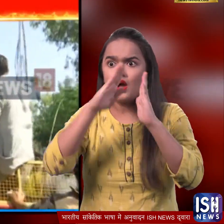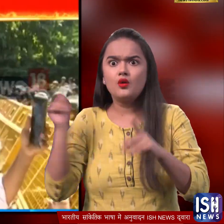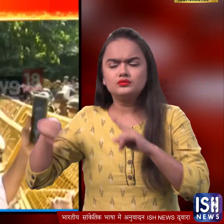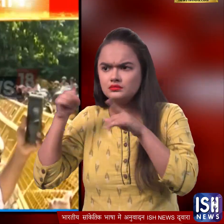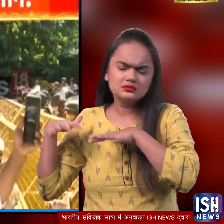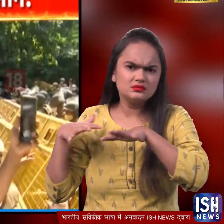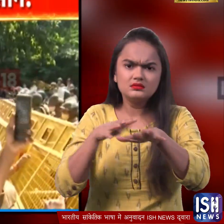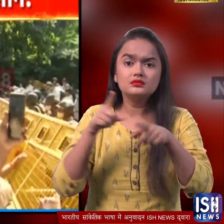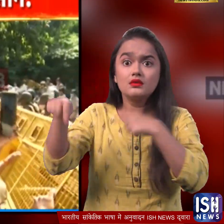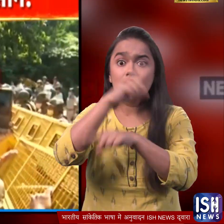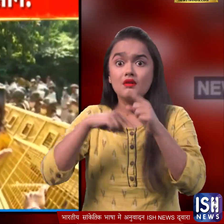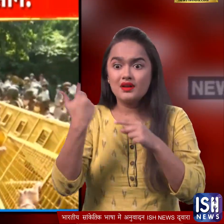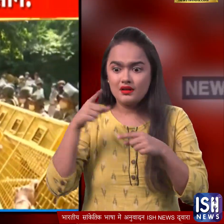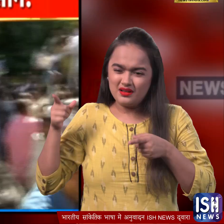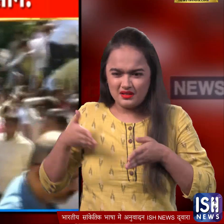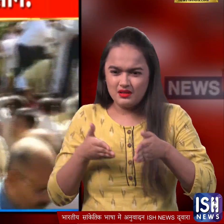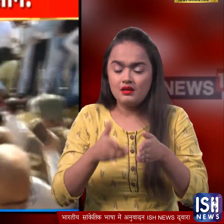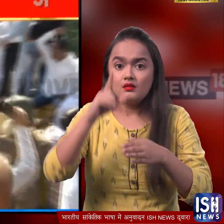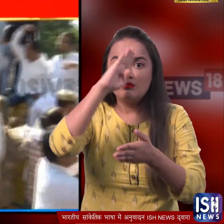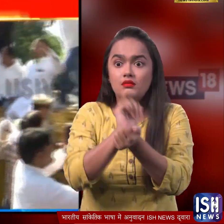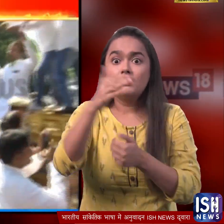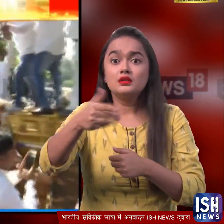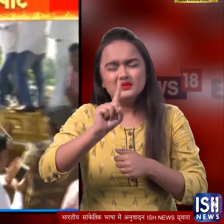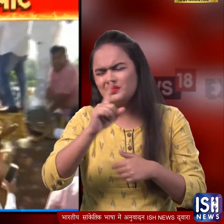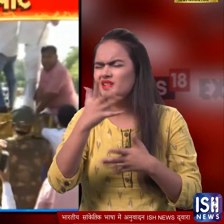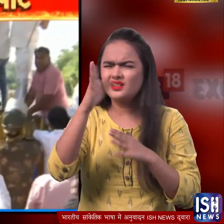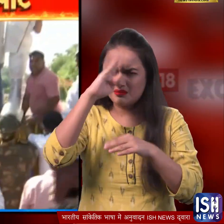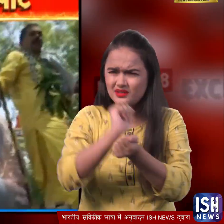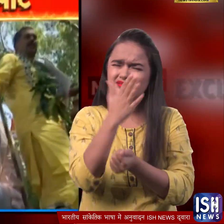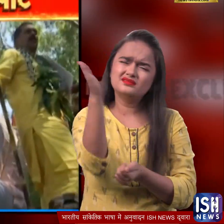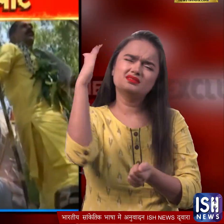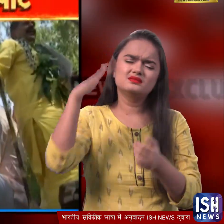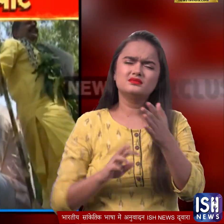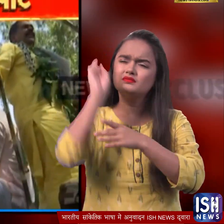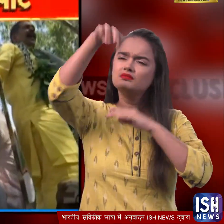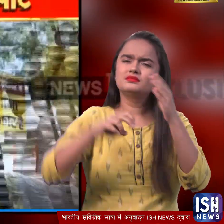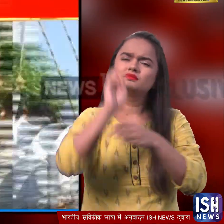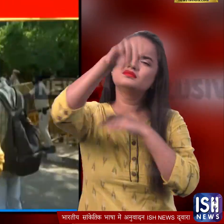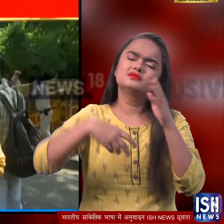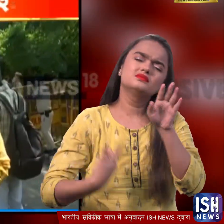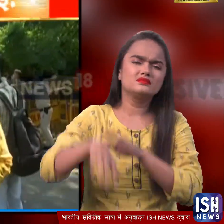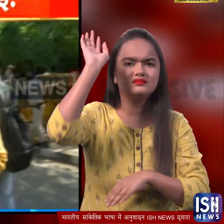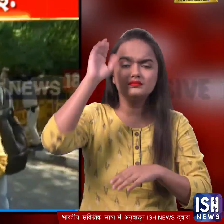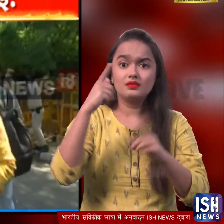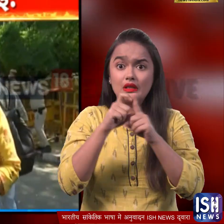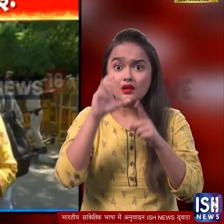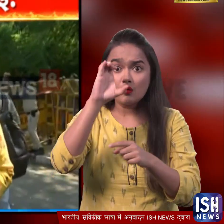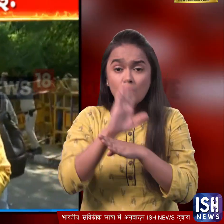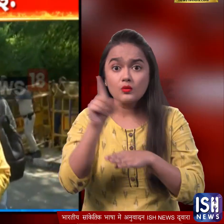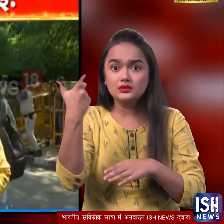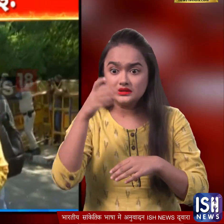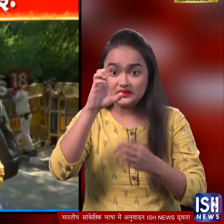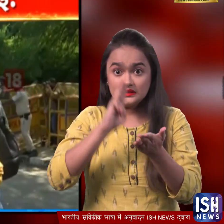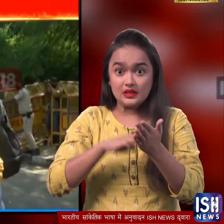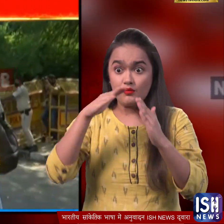करने निकल पड़े। रास्ते में उनका सामना पुलिस से हो गया, लेकिन वो रुके नहीं, उल्टा बैरिकेड पर चढ़कर आगे बढ़ने की कोशिश करने लगे। दिल्ली कांग्रेस आज